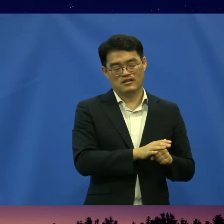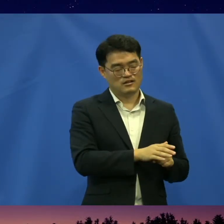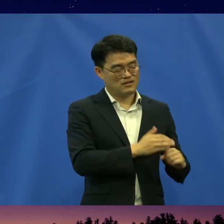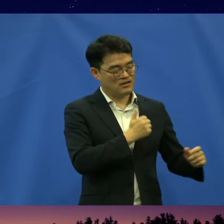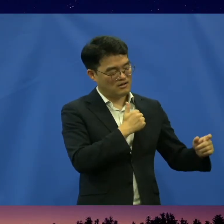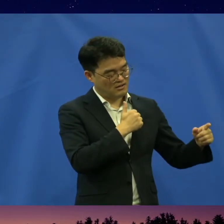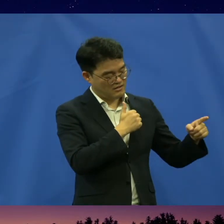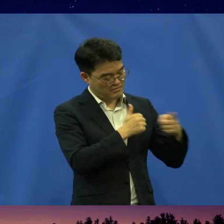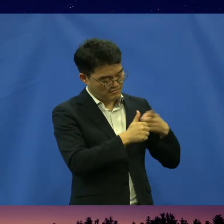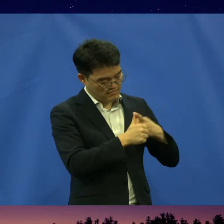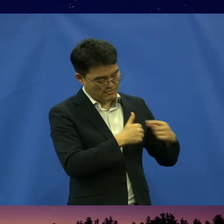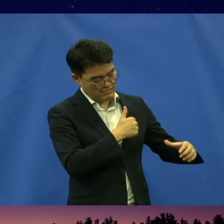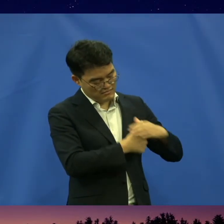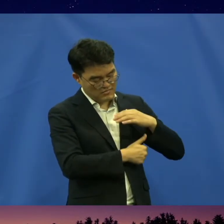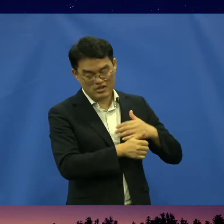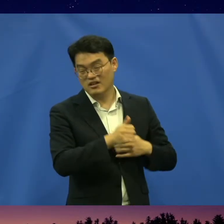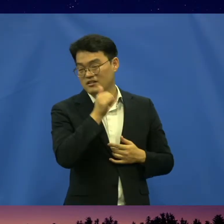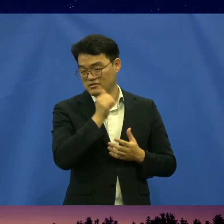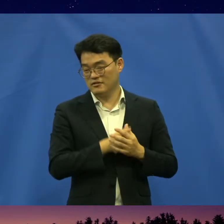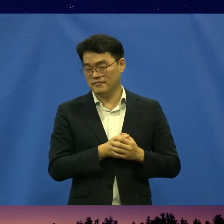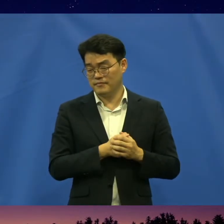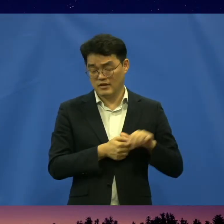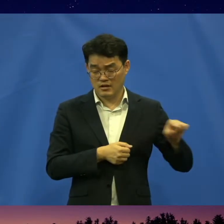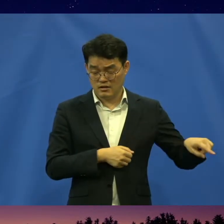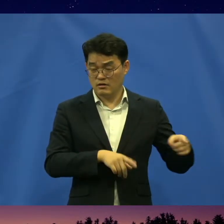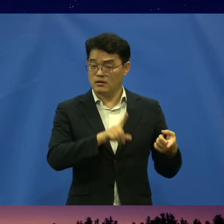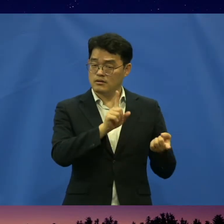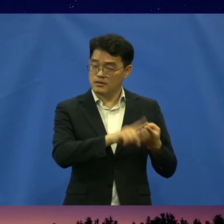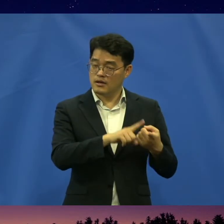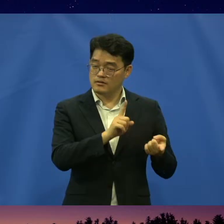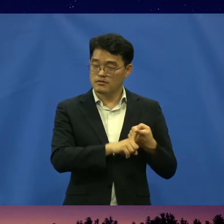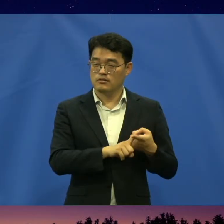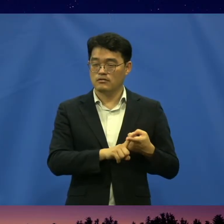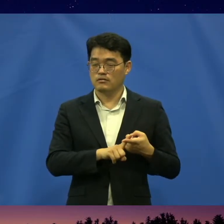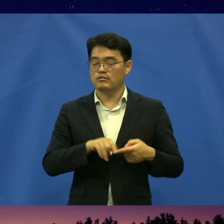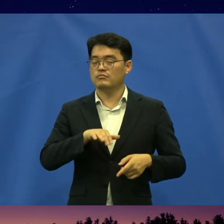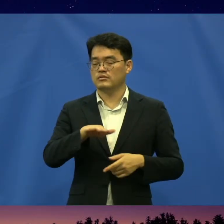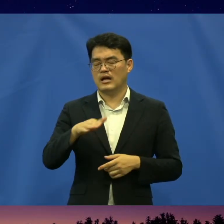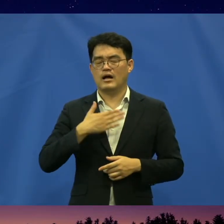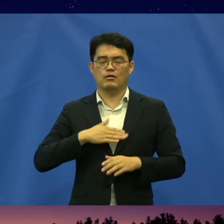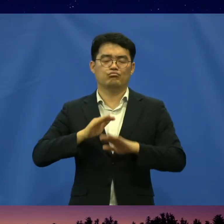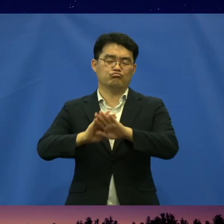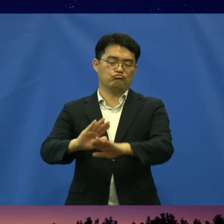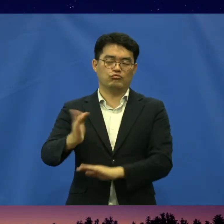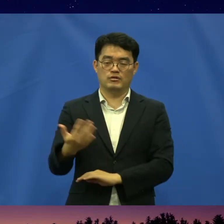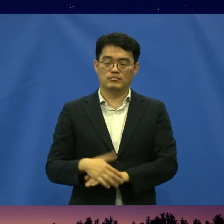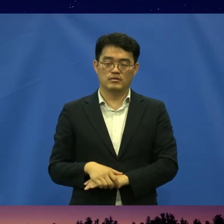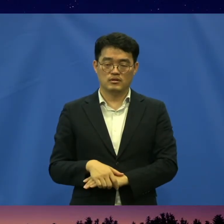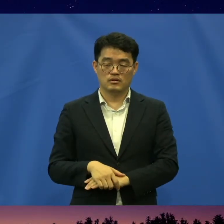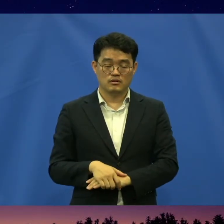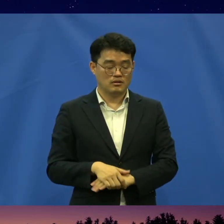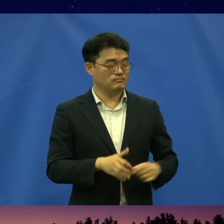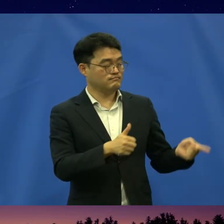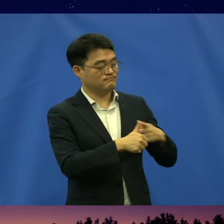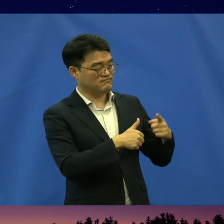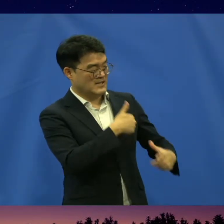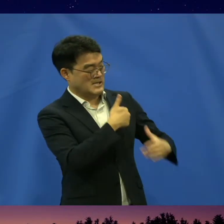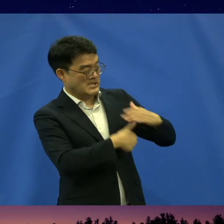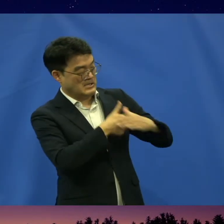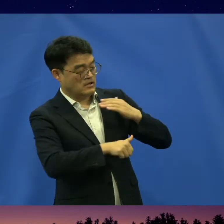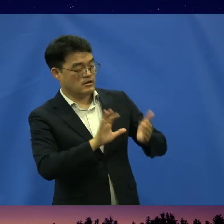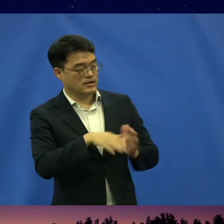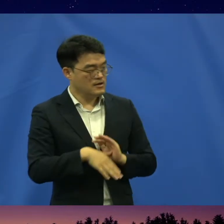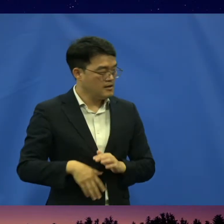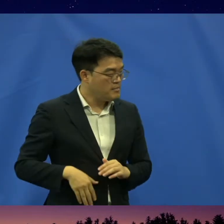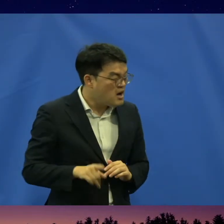소문이나 가십이나 루머를 듣지 않고 살 수는 없다는 거예요. 그러니까 그때 너무 예민하게 반응하지 말라. 누가 무슨 말을 했다고